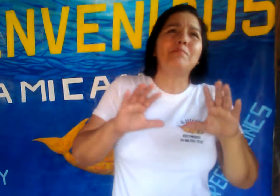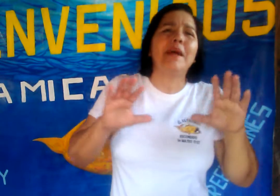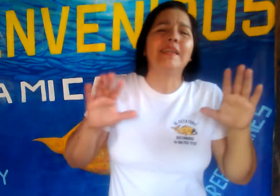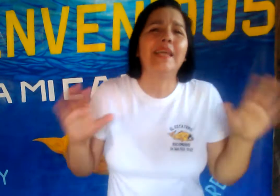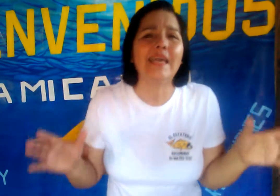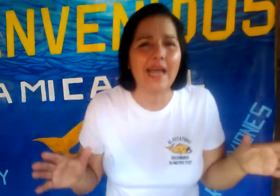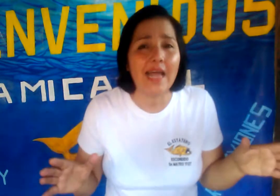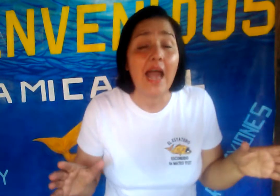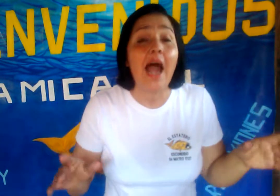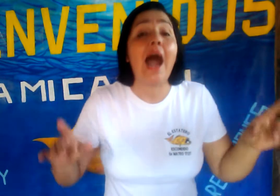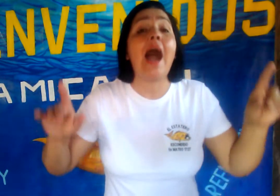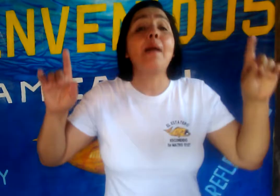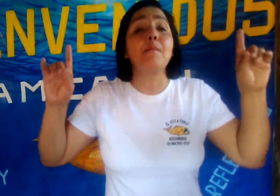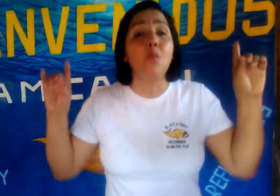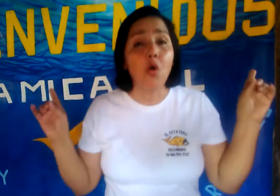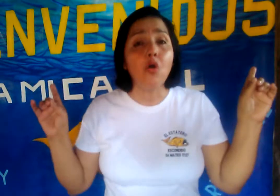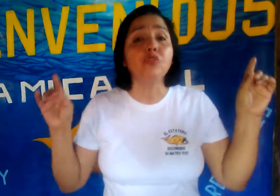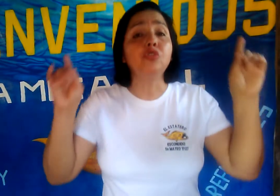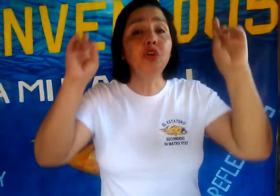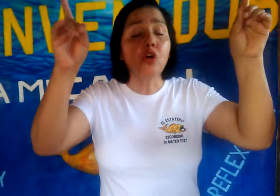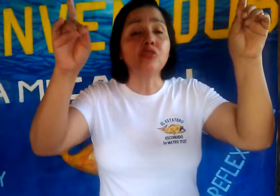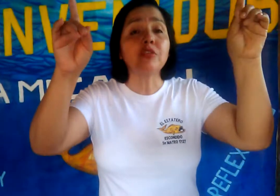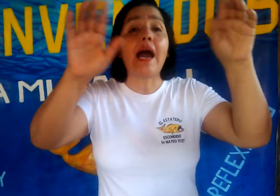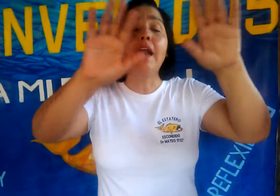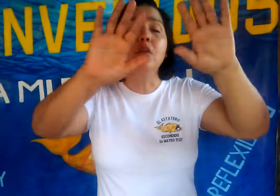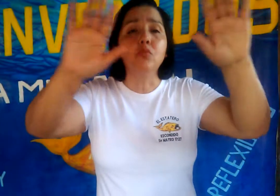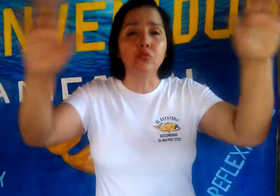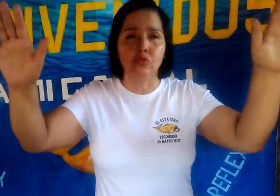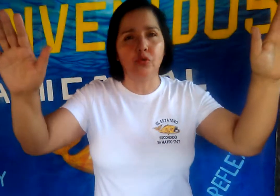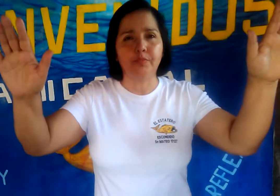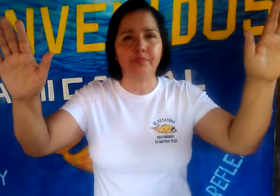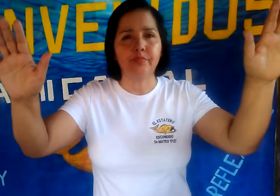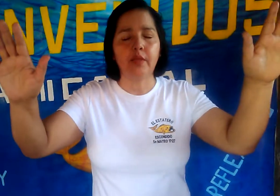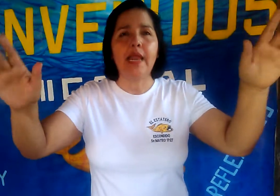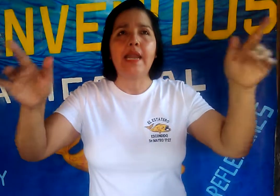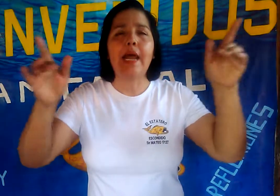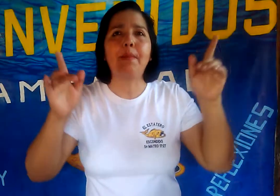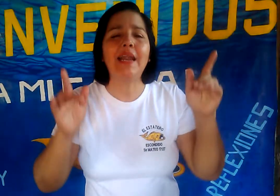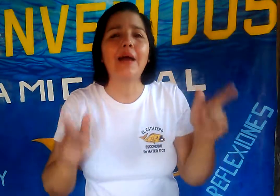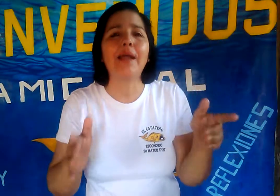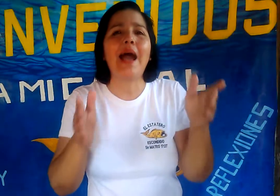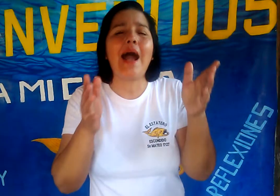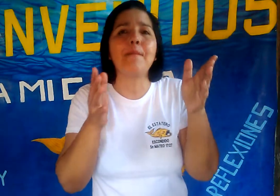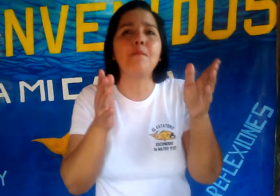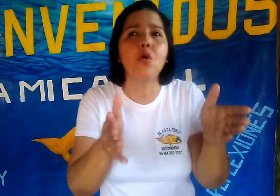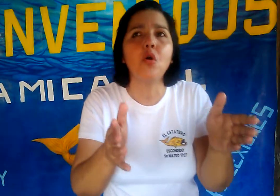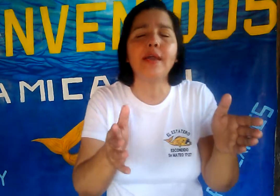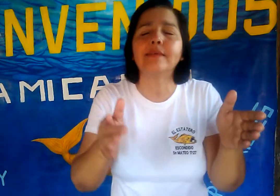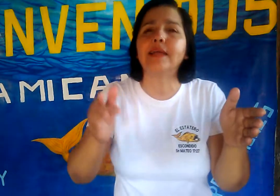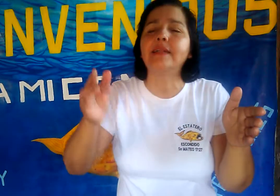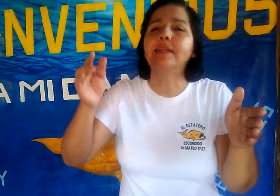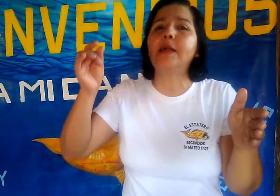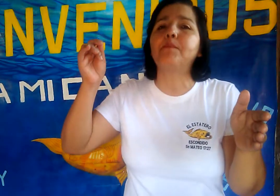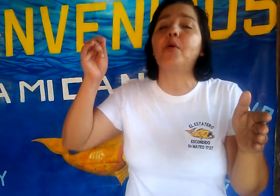manera amó dios al mundo la palabra amó está en tiempo